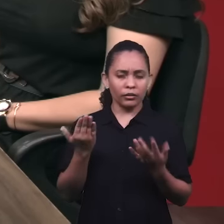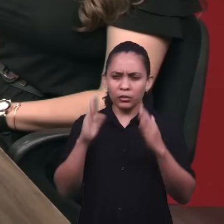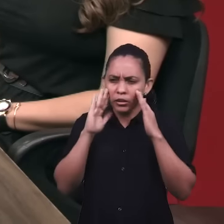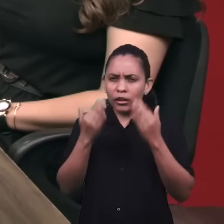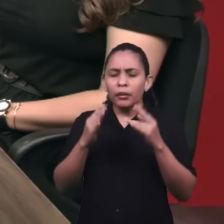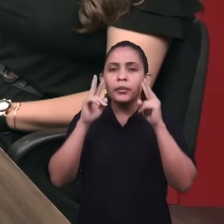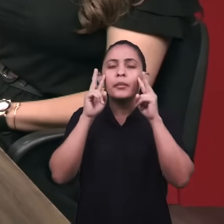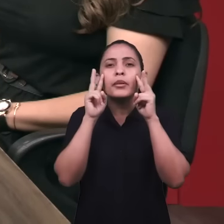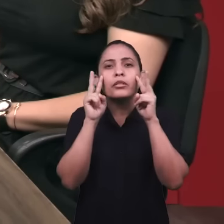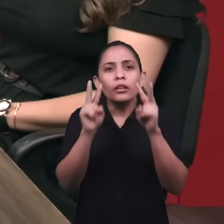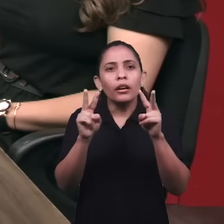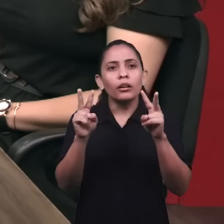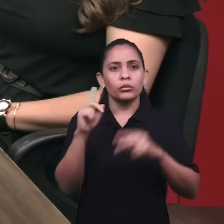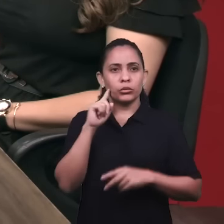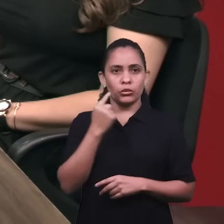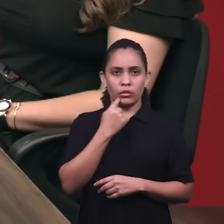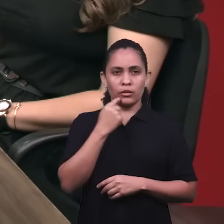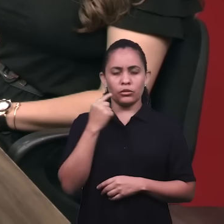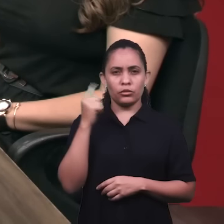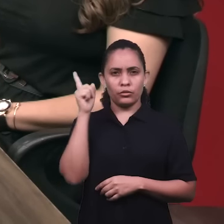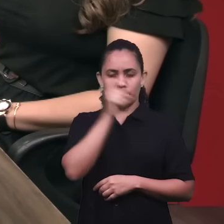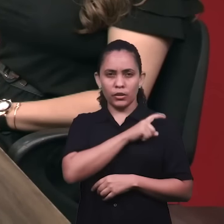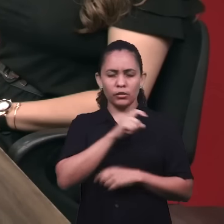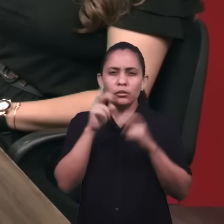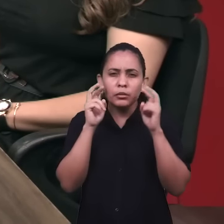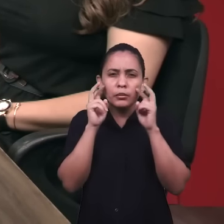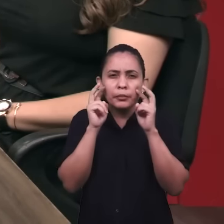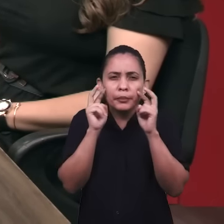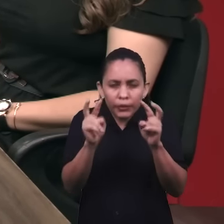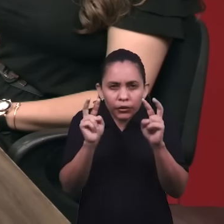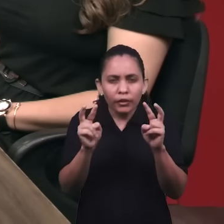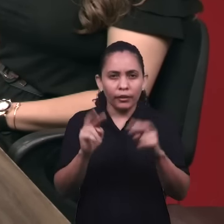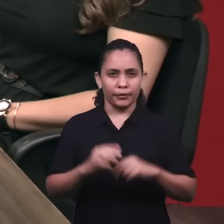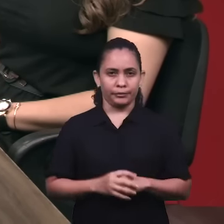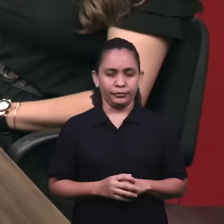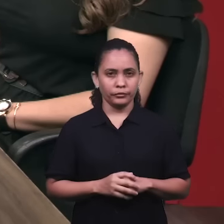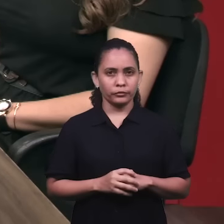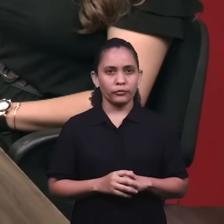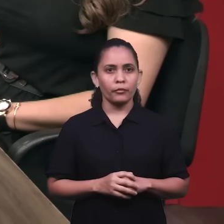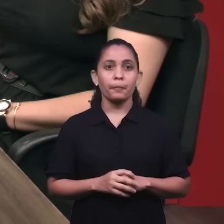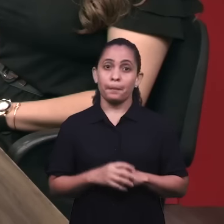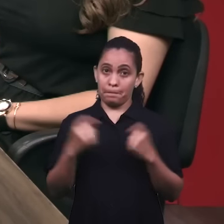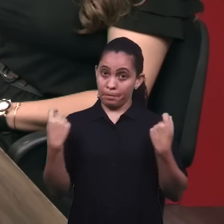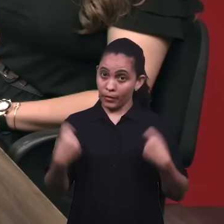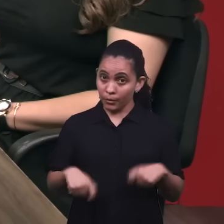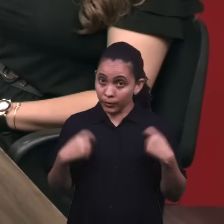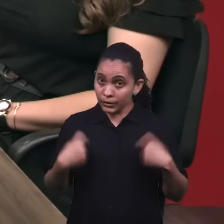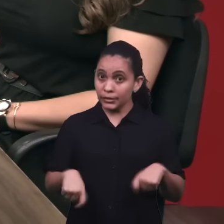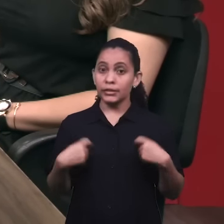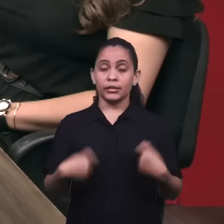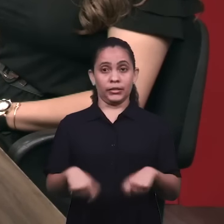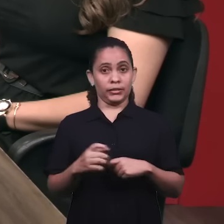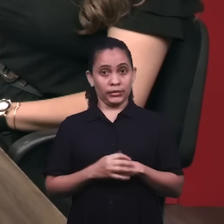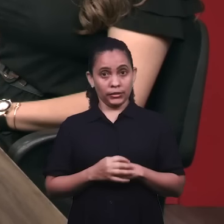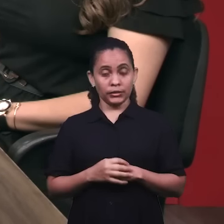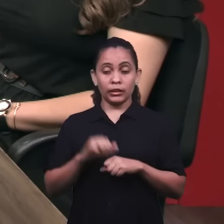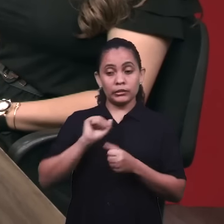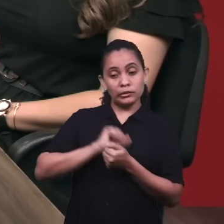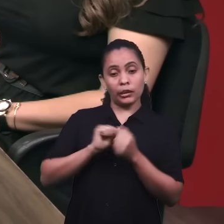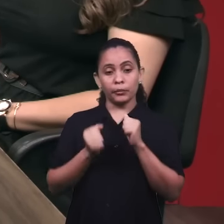enxergar mesmo, né? Um desses surdos da minha igreja tem muita dificuldade na vista. Então, a gente precisa mesmo fazer